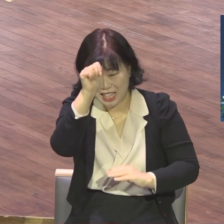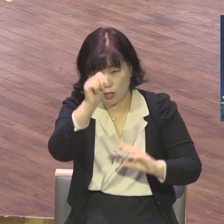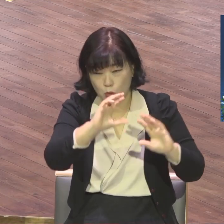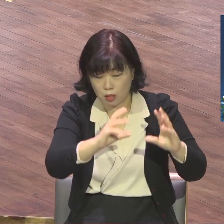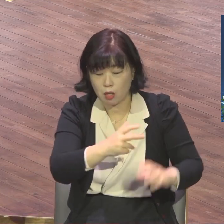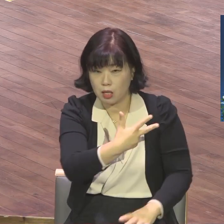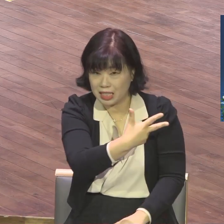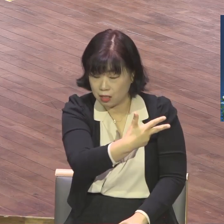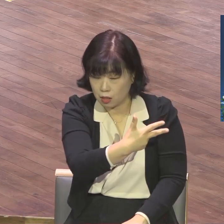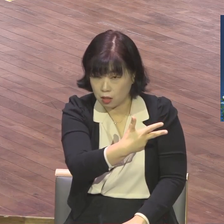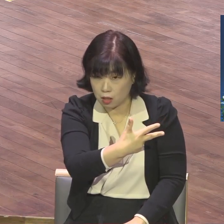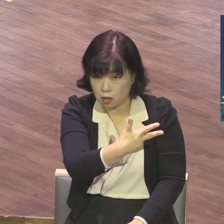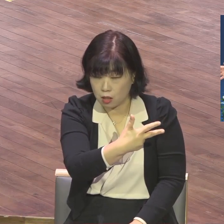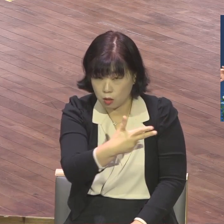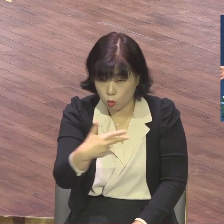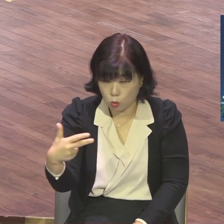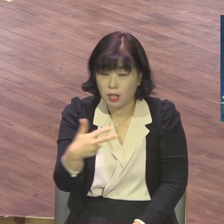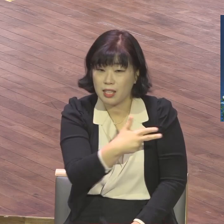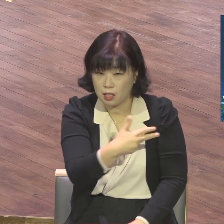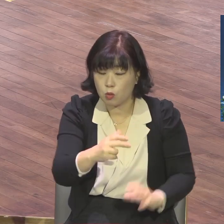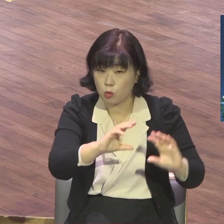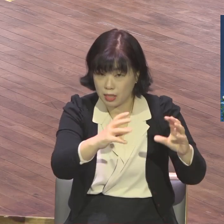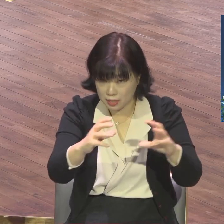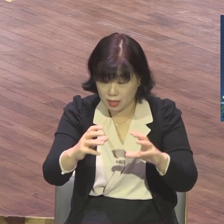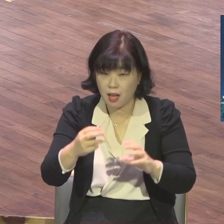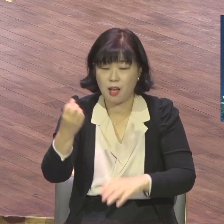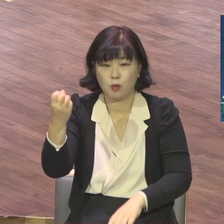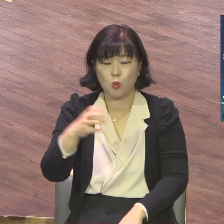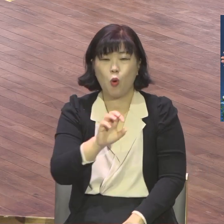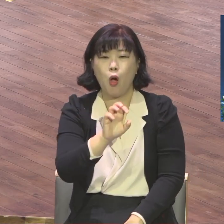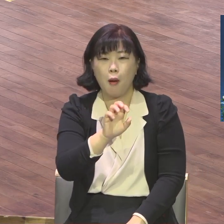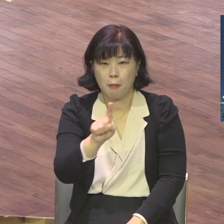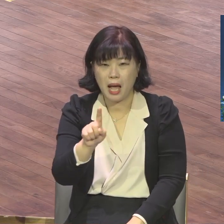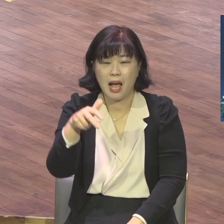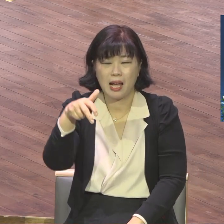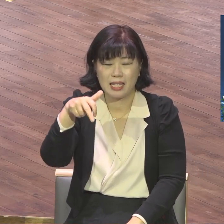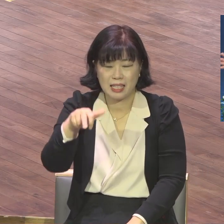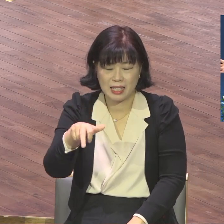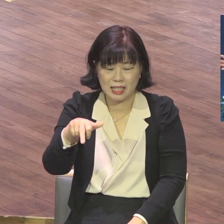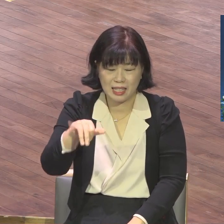막 말레이시아 인도는 뭐 파키스탄 말할 것도 없고 막 그 뭐 인도는 막